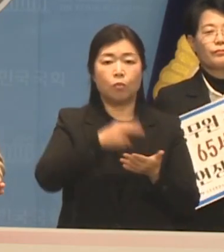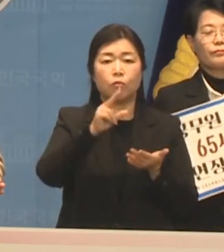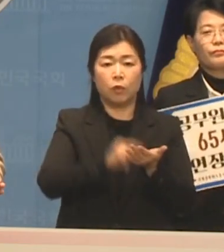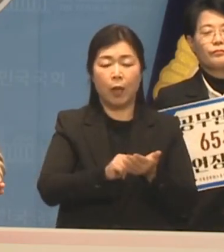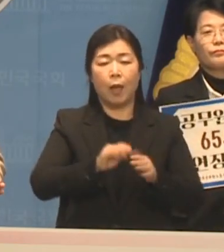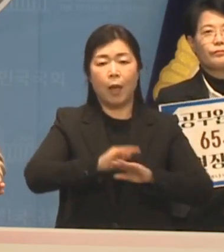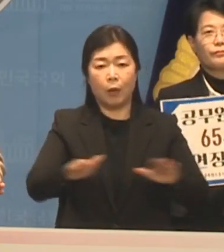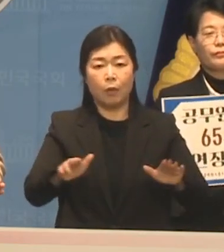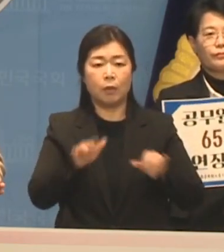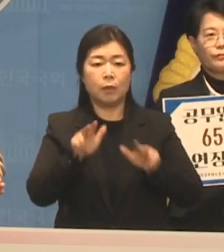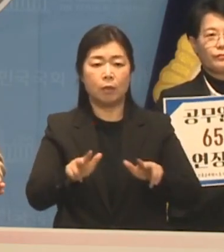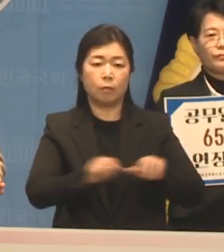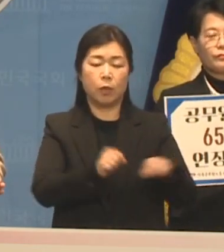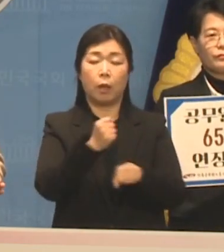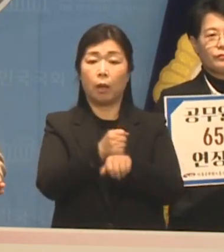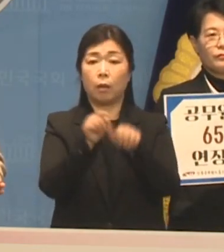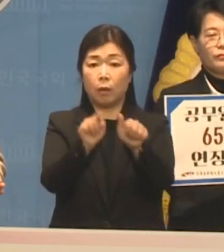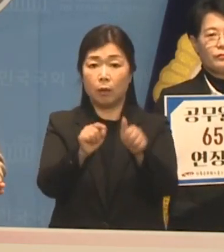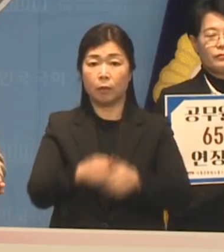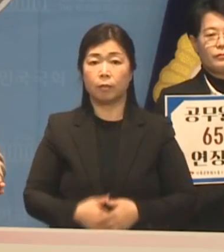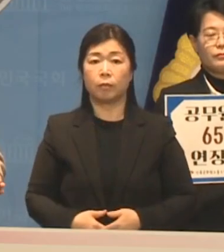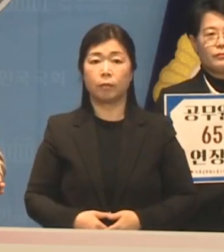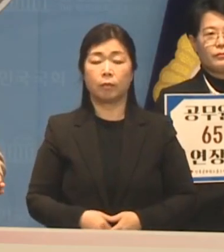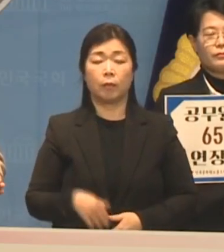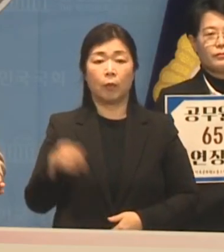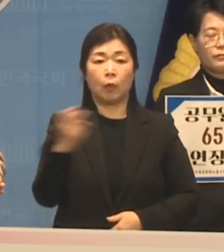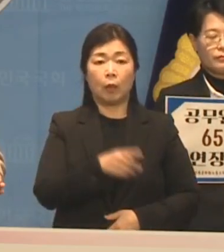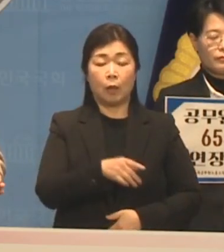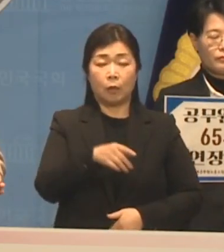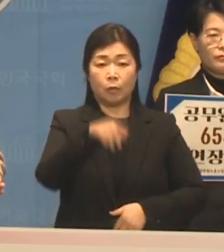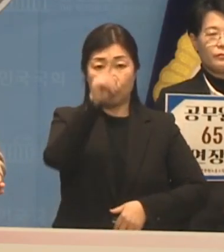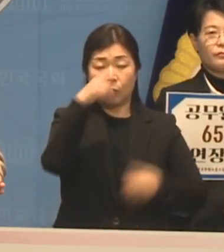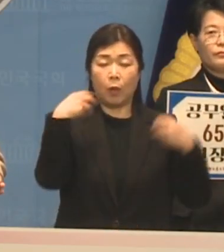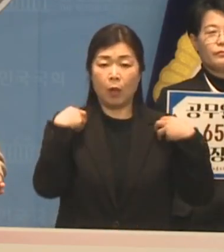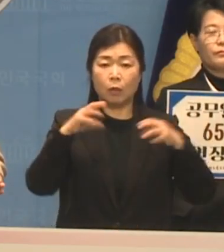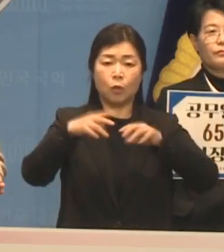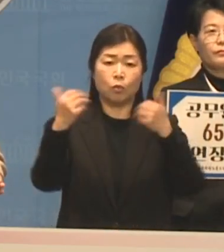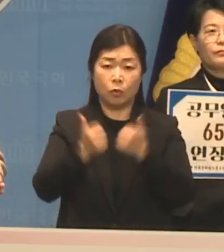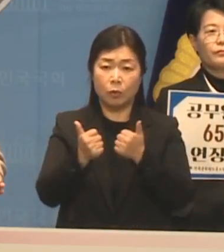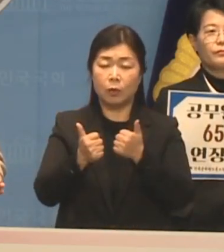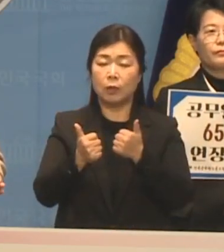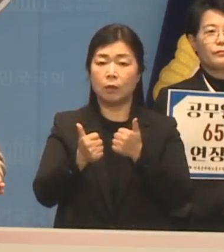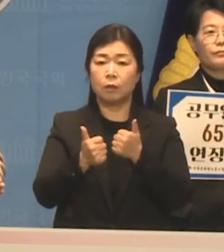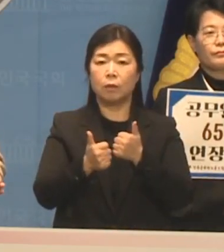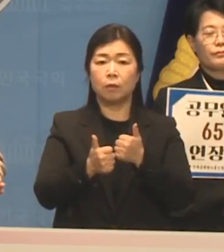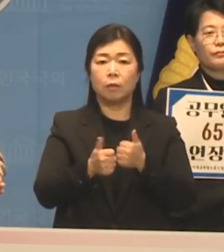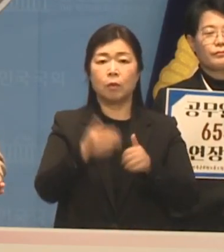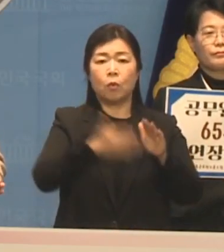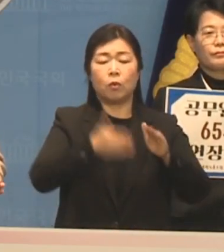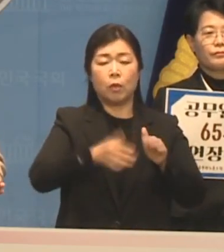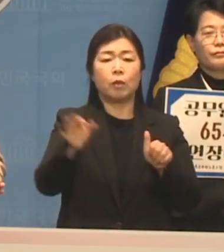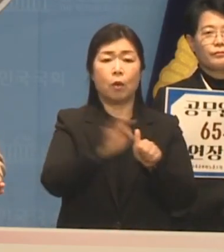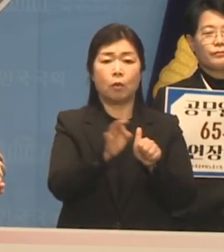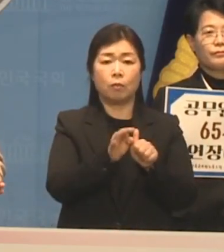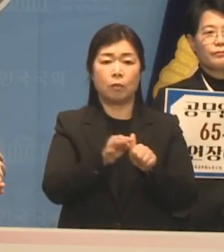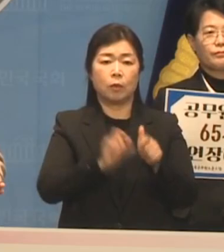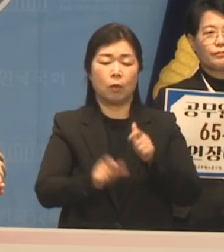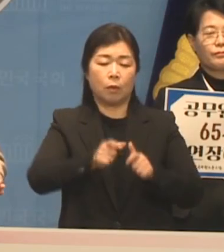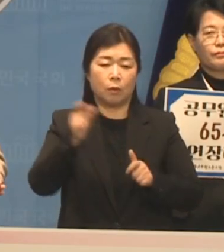약속을 적극 이행하라. 하나, 국회와 정부는 공적연금